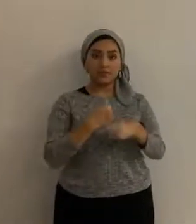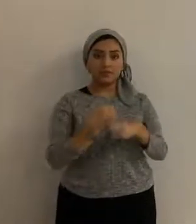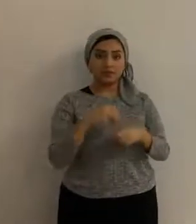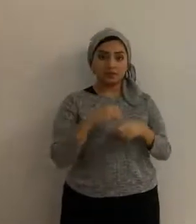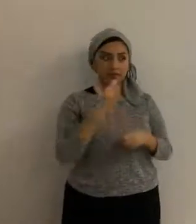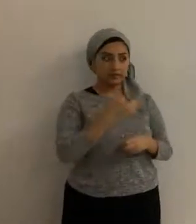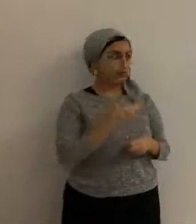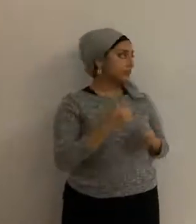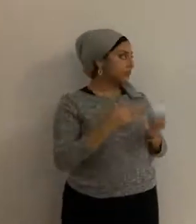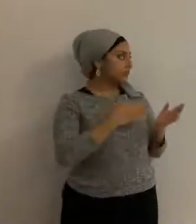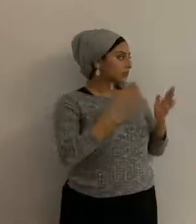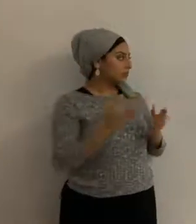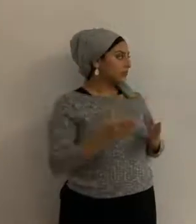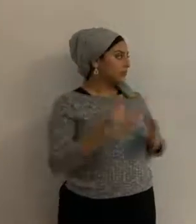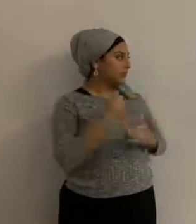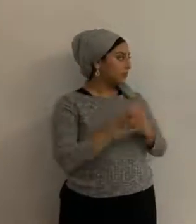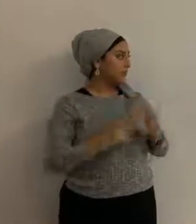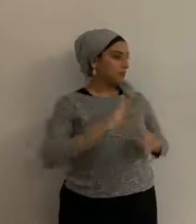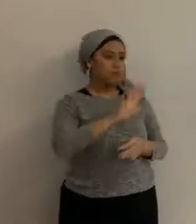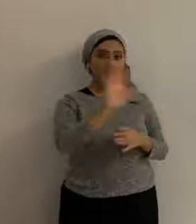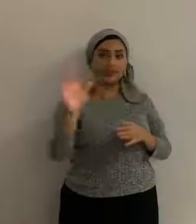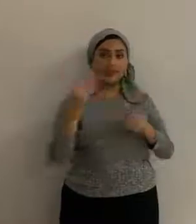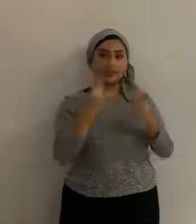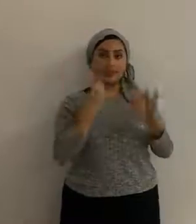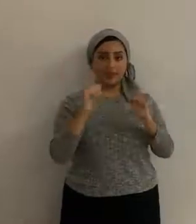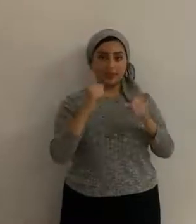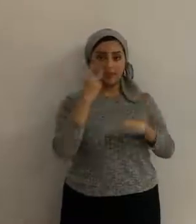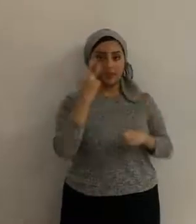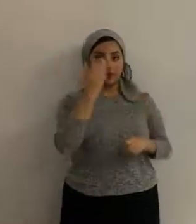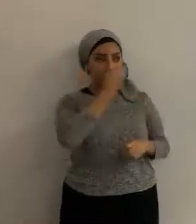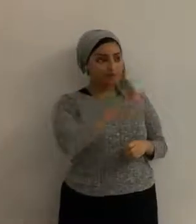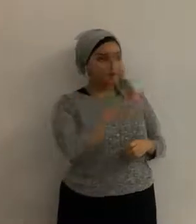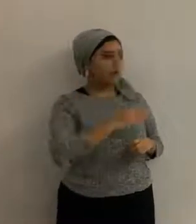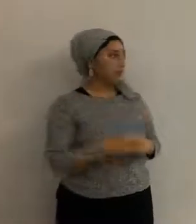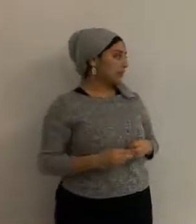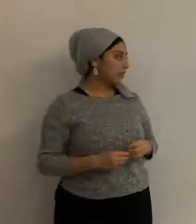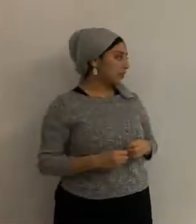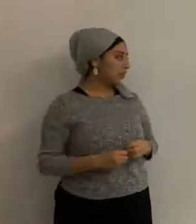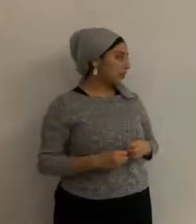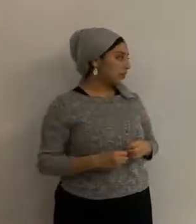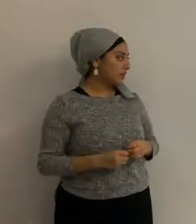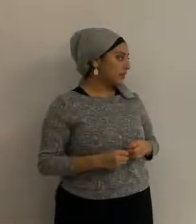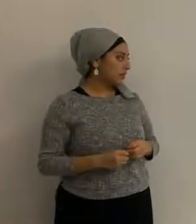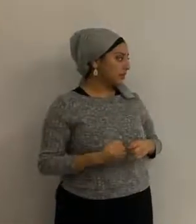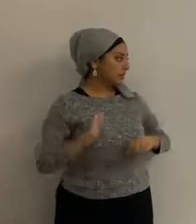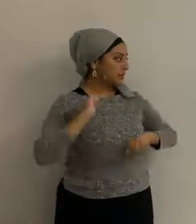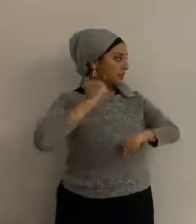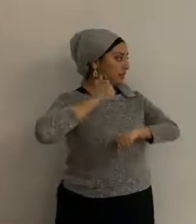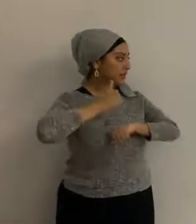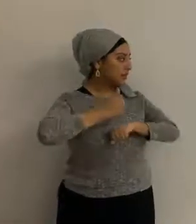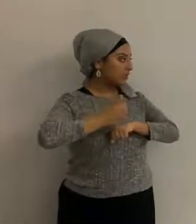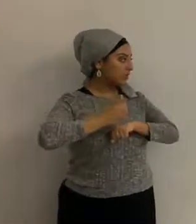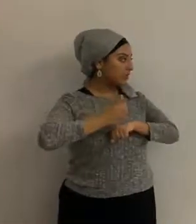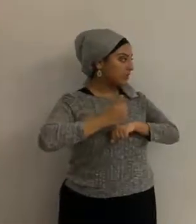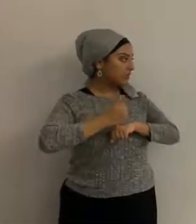Ahora, esto es lo que ellos hicieron. Ellos colocaron pilotes. Pilotes es un sistema de